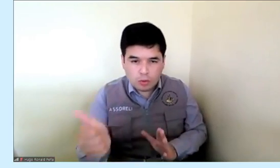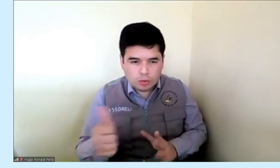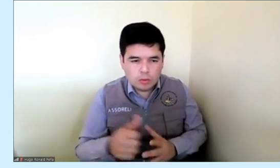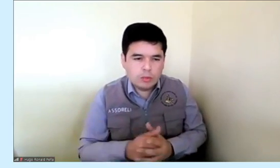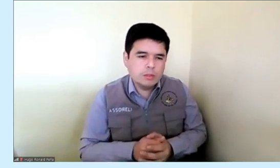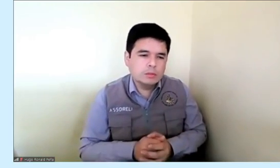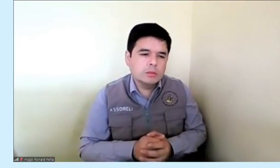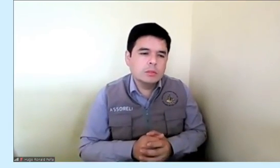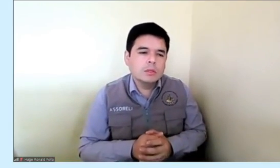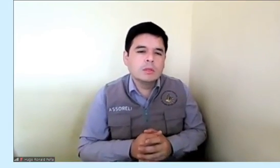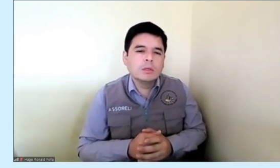Un ejemplo.